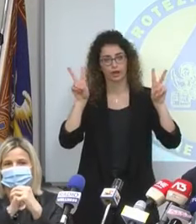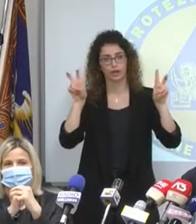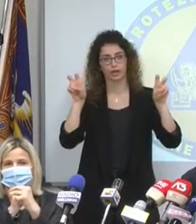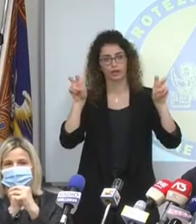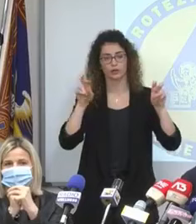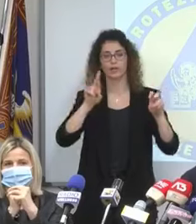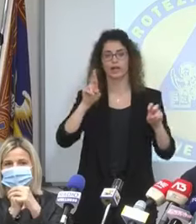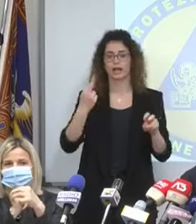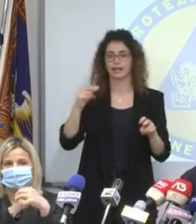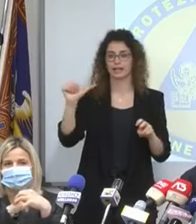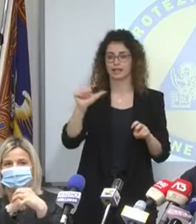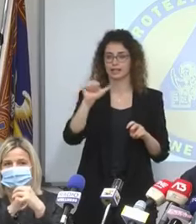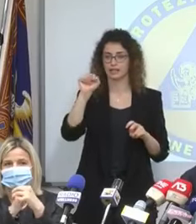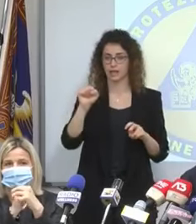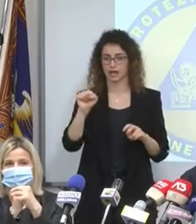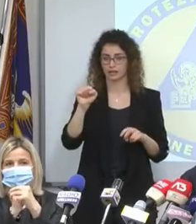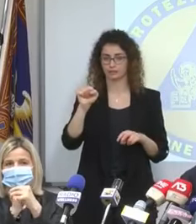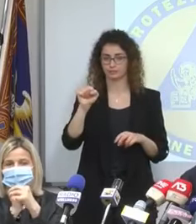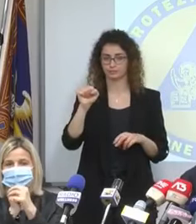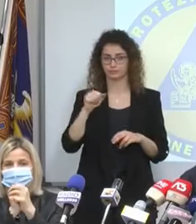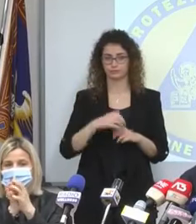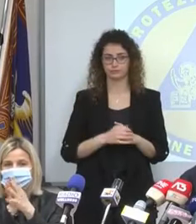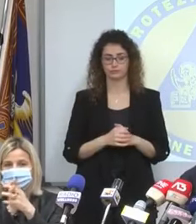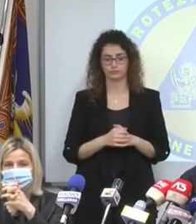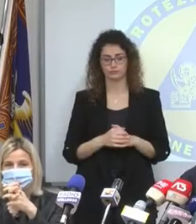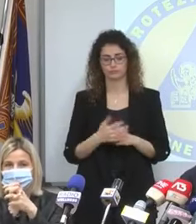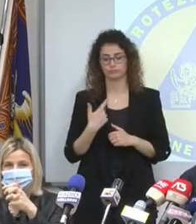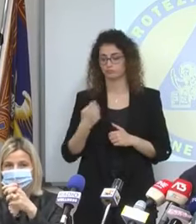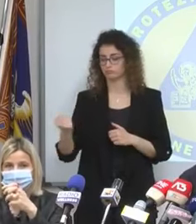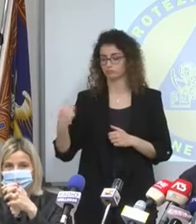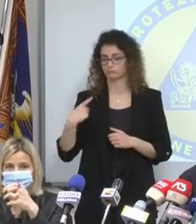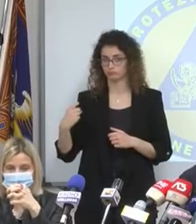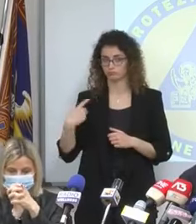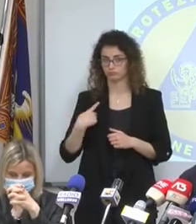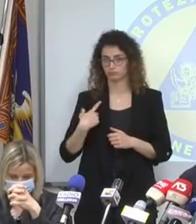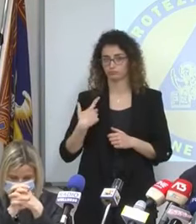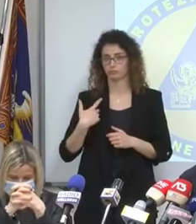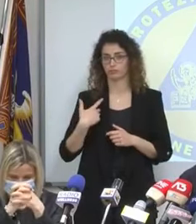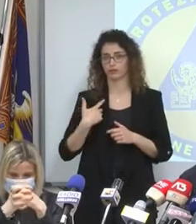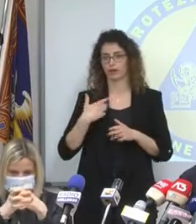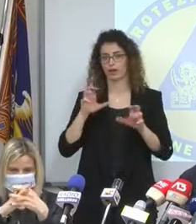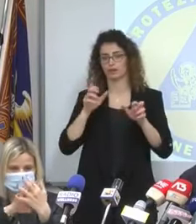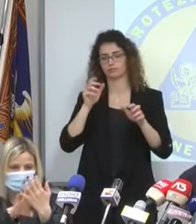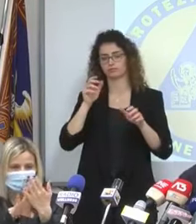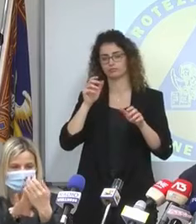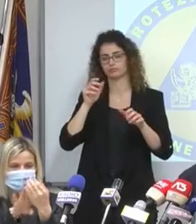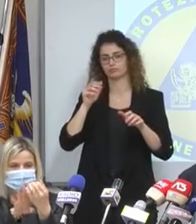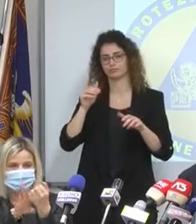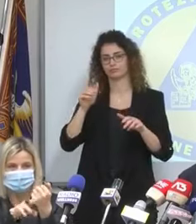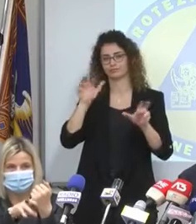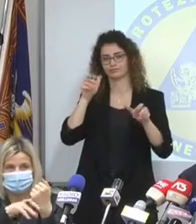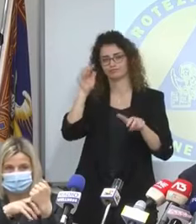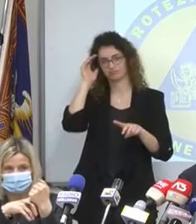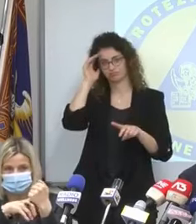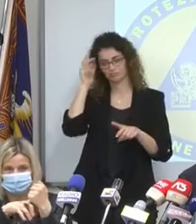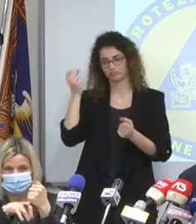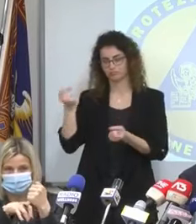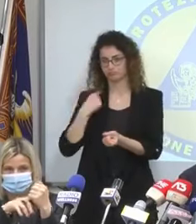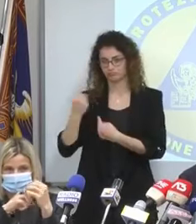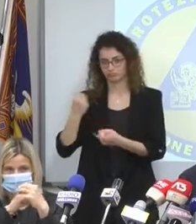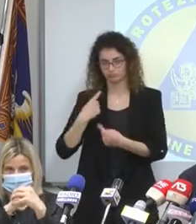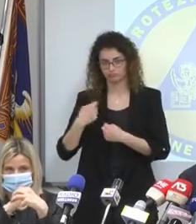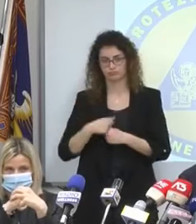delle RSA. Ci hanno segnalato vari telespettatori, insomma, vari utenti. Ad